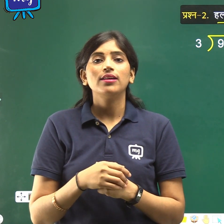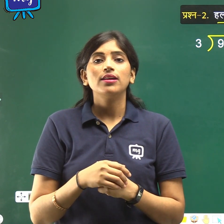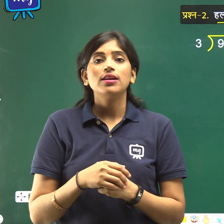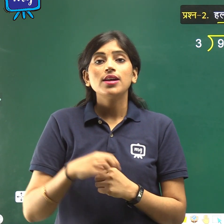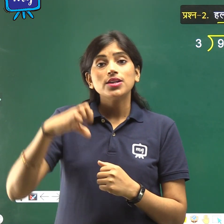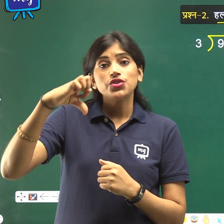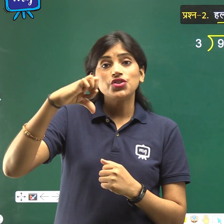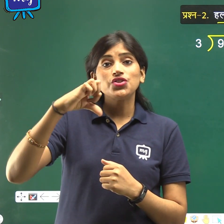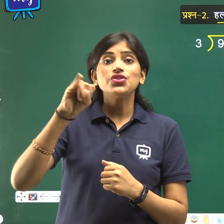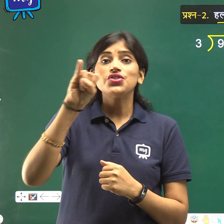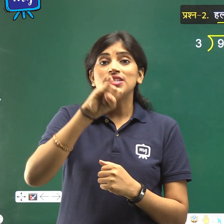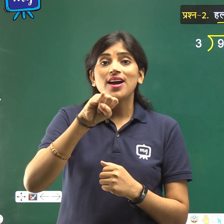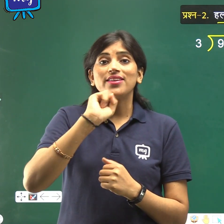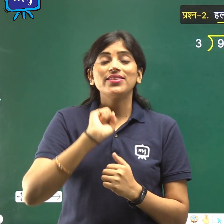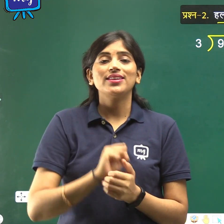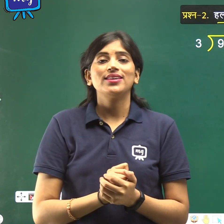96